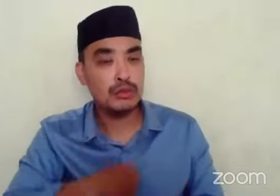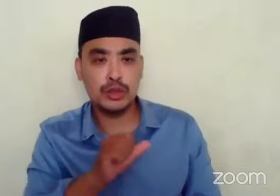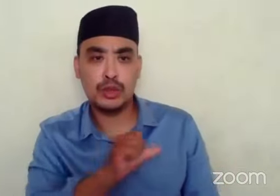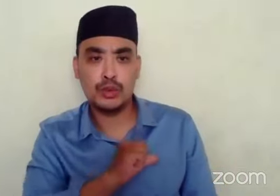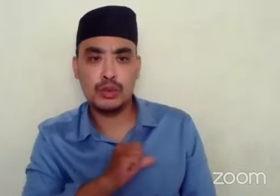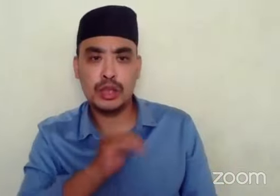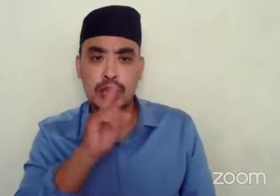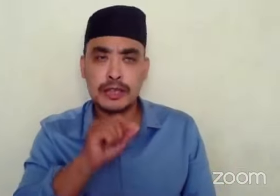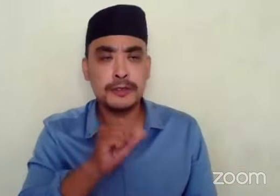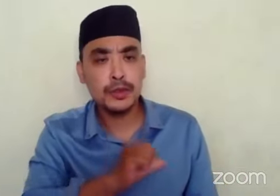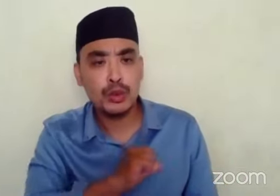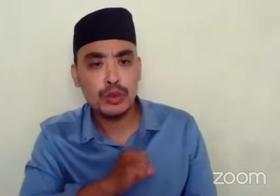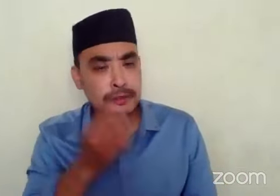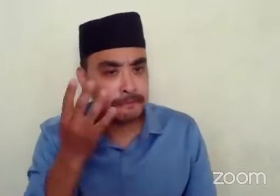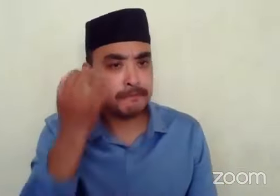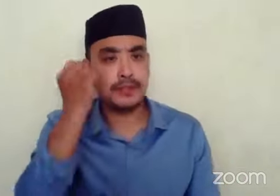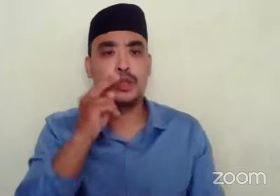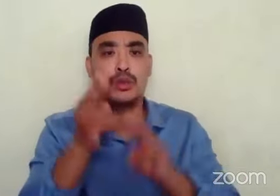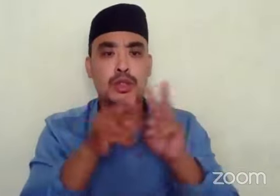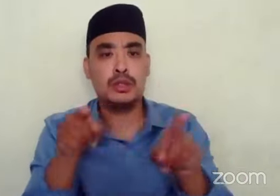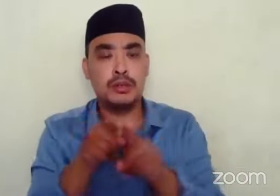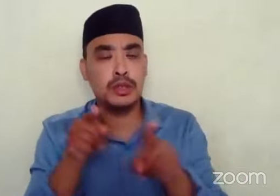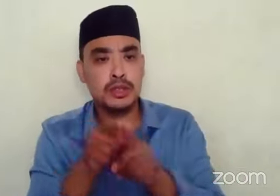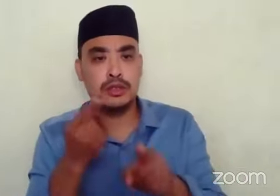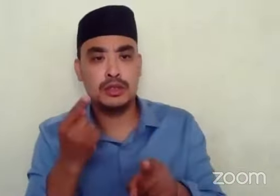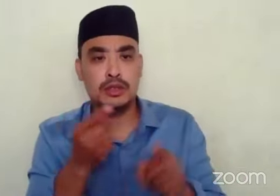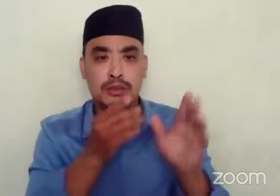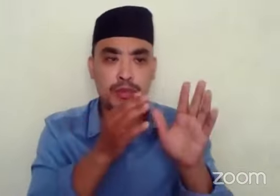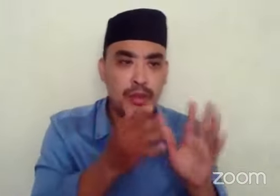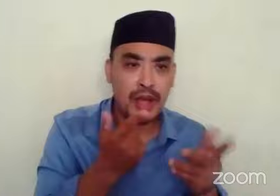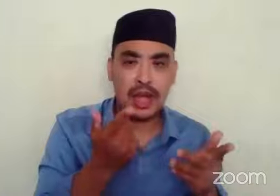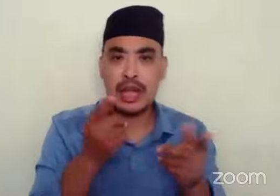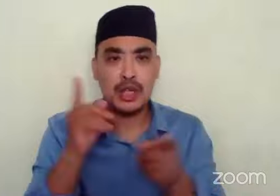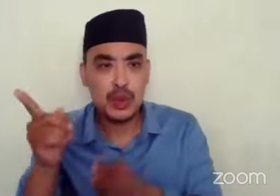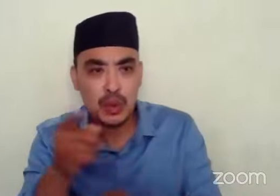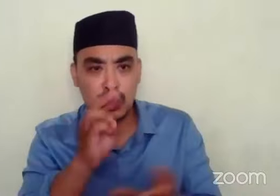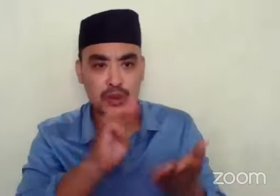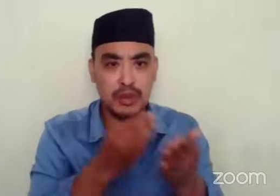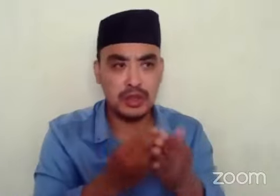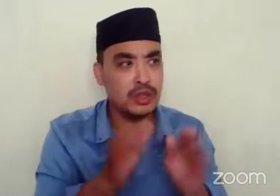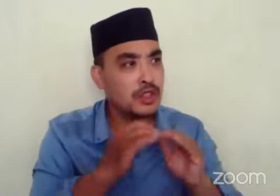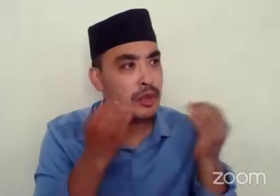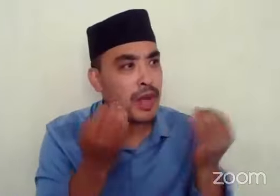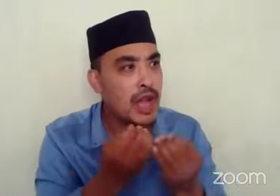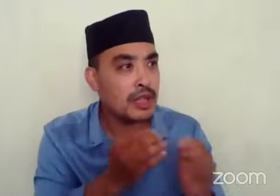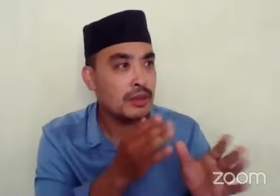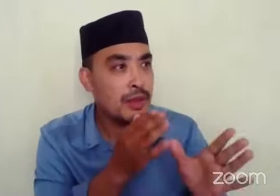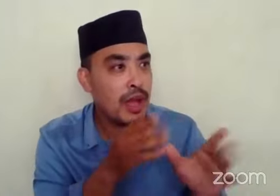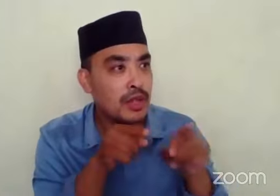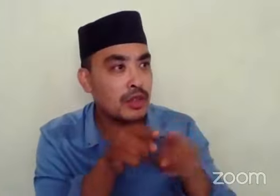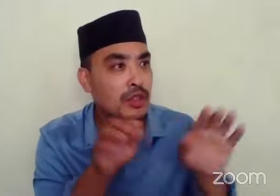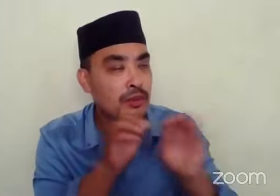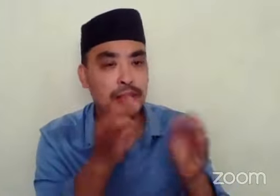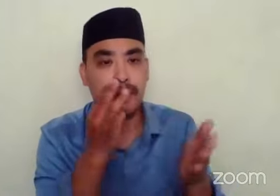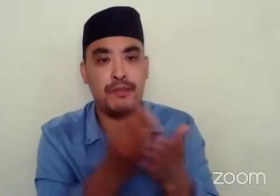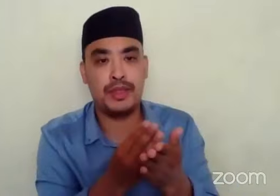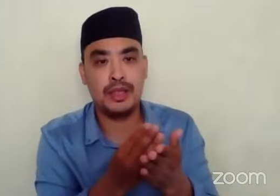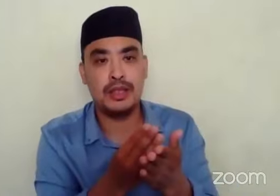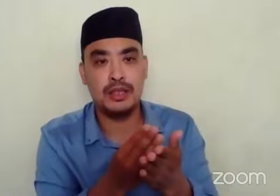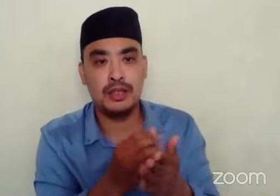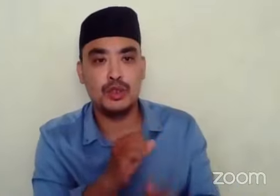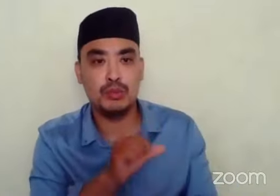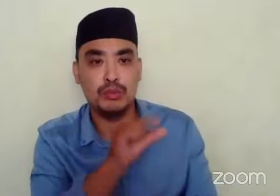कुरा अथवा यौन अधिकारका कुरा, उसलाई विवाह, यौन भन्ने बित्तिकै अब हाम्रो समाजमा कस्तो छ भने विवाहसँग मात्रै जोडेर